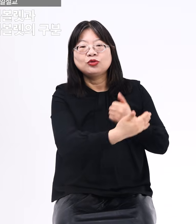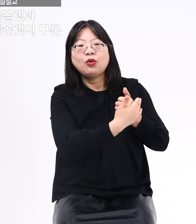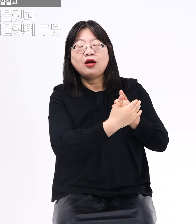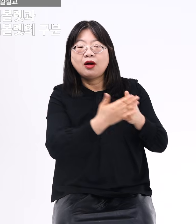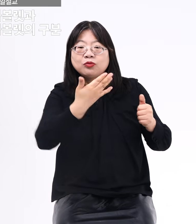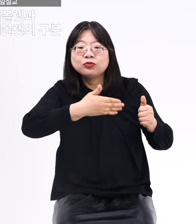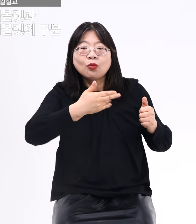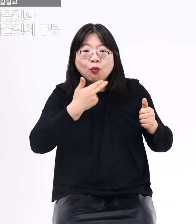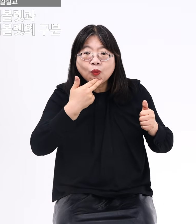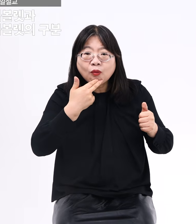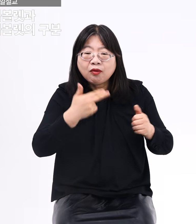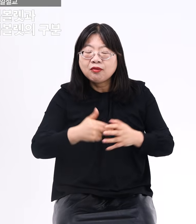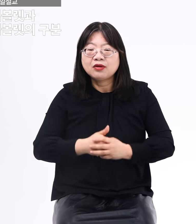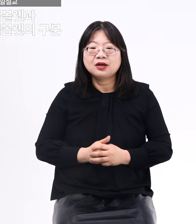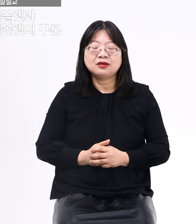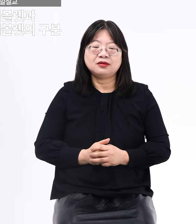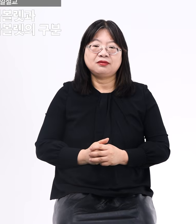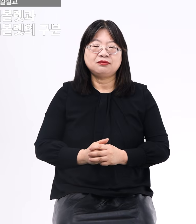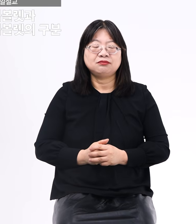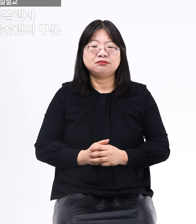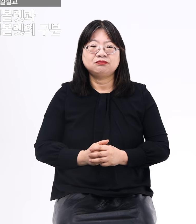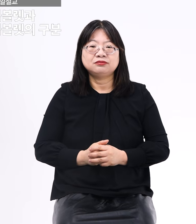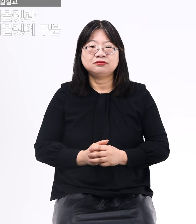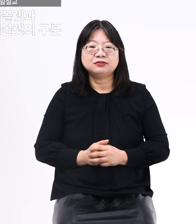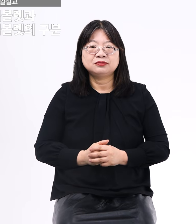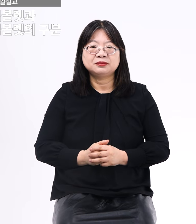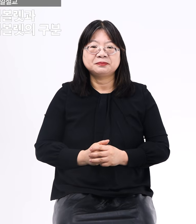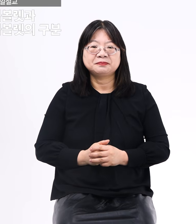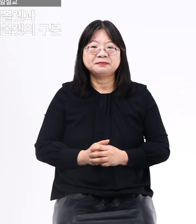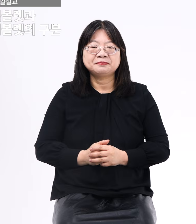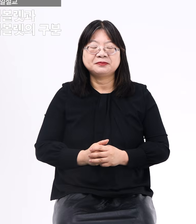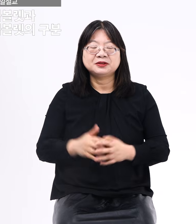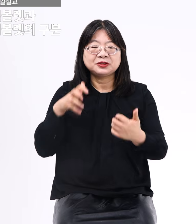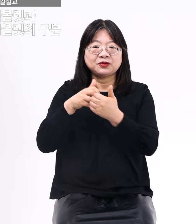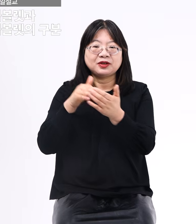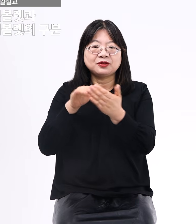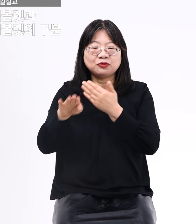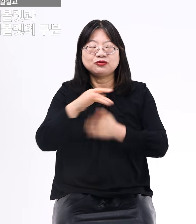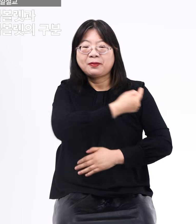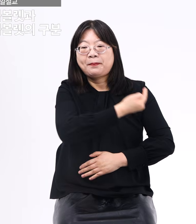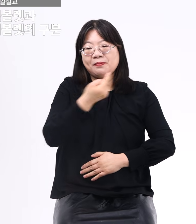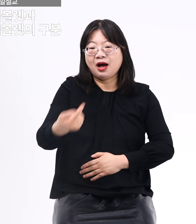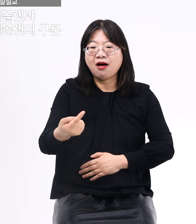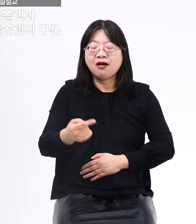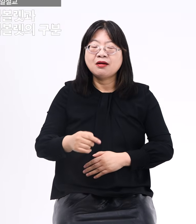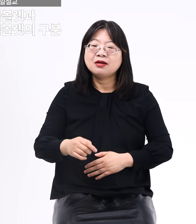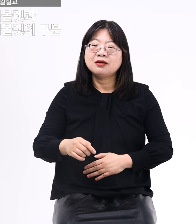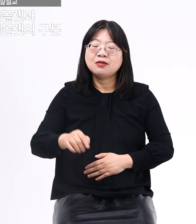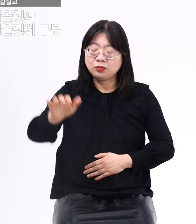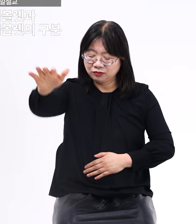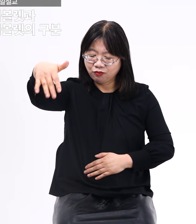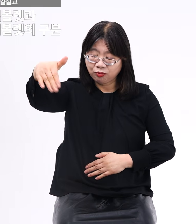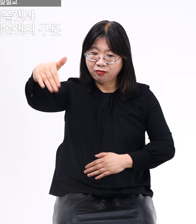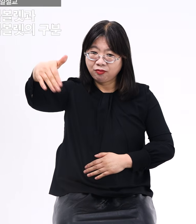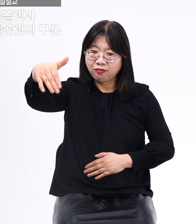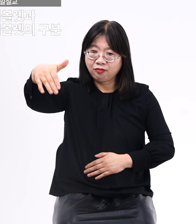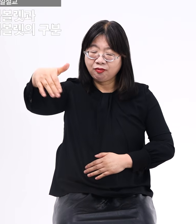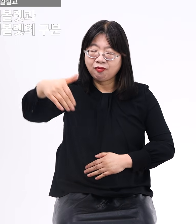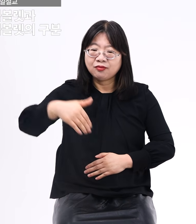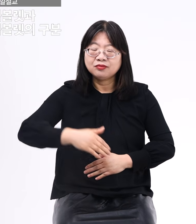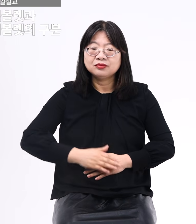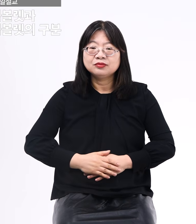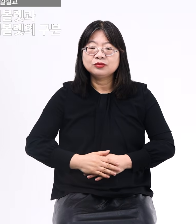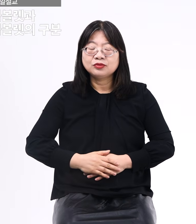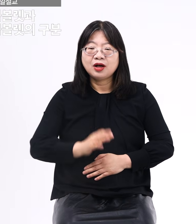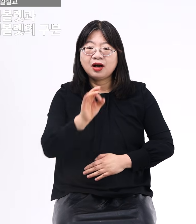찾아온 거예요. 전쟁이 끝나고 나서. 야, 너희들 좀 보자.